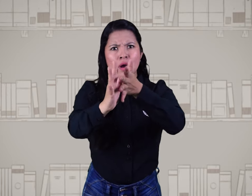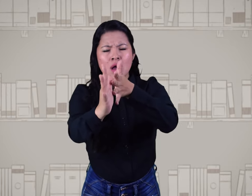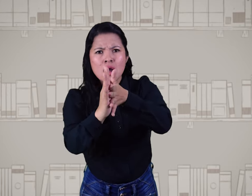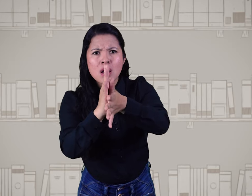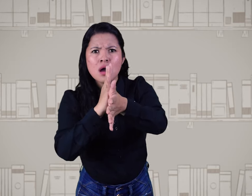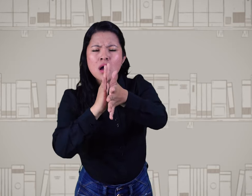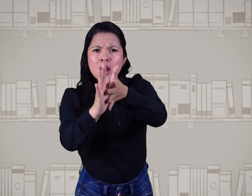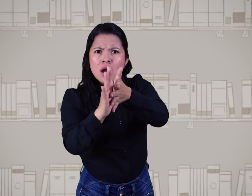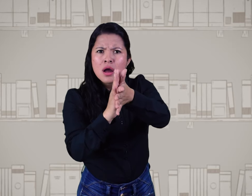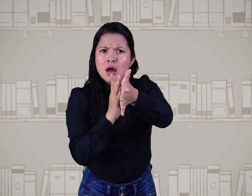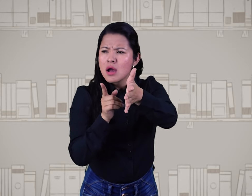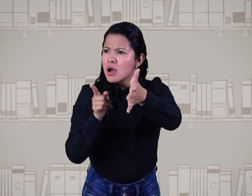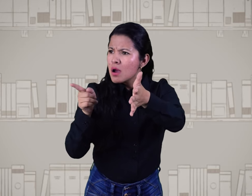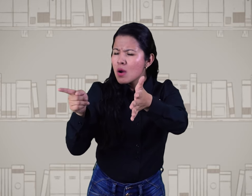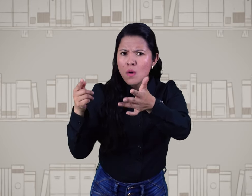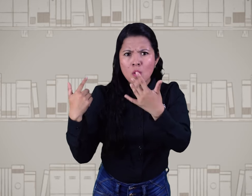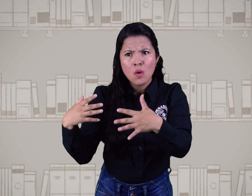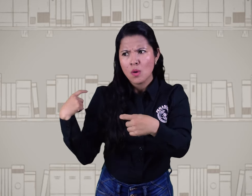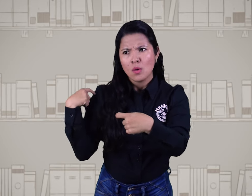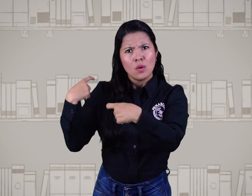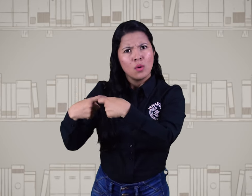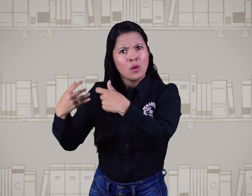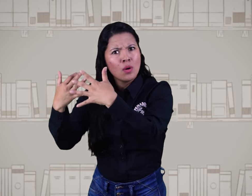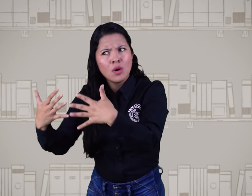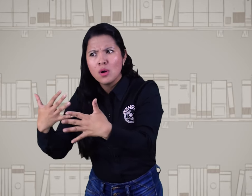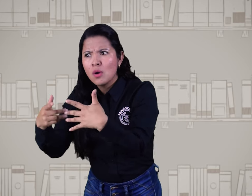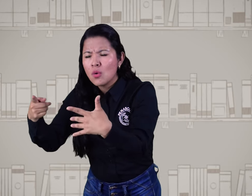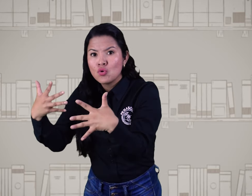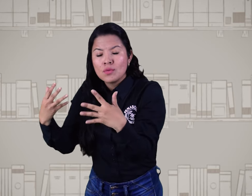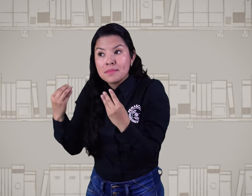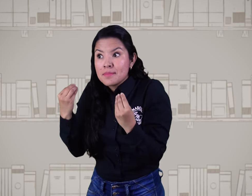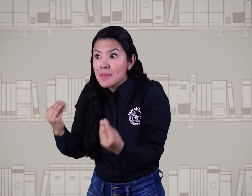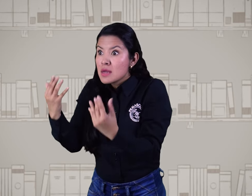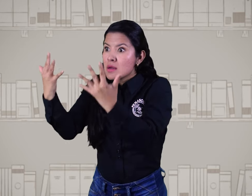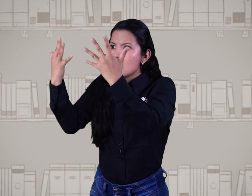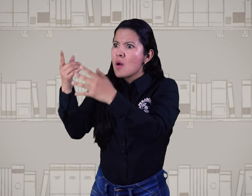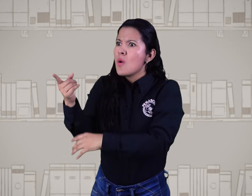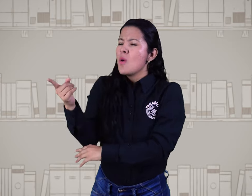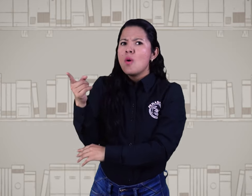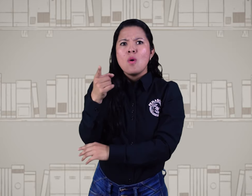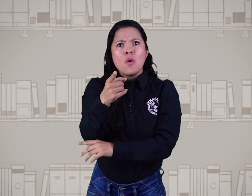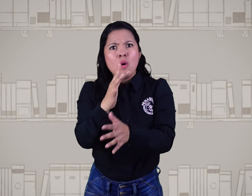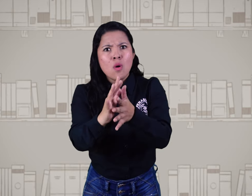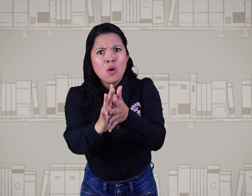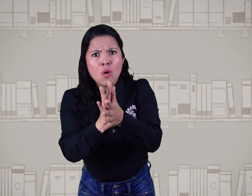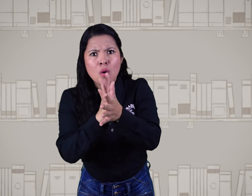por la segunda lengua y su riqueza, para así, como personas sordas, abrir una puerta